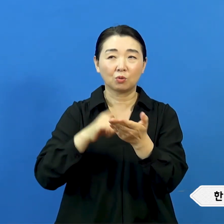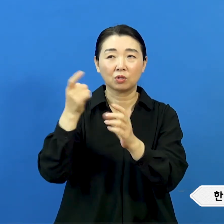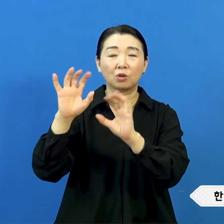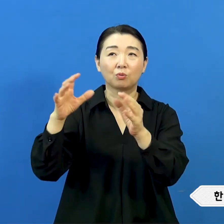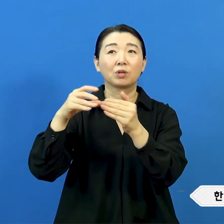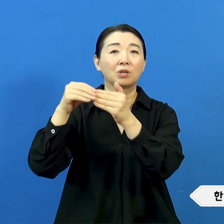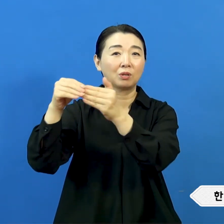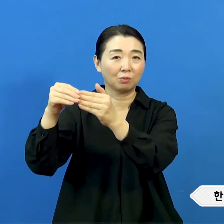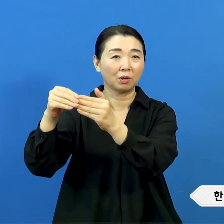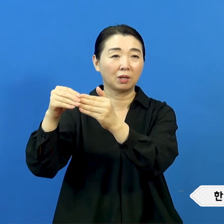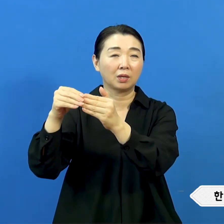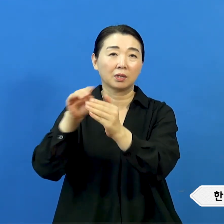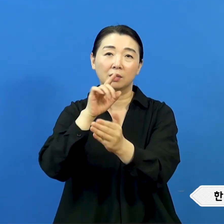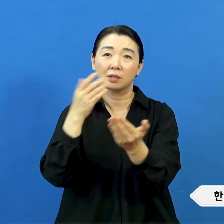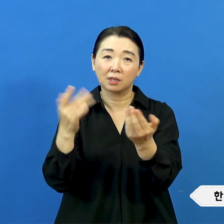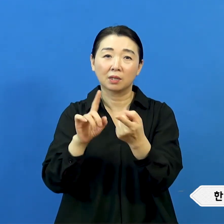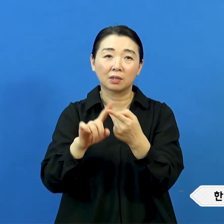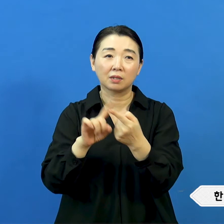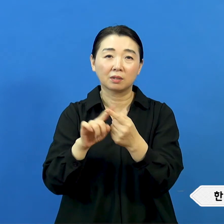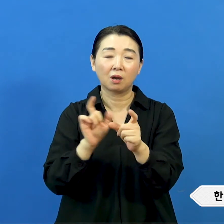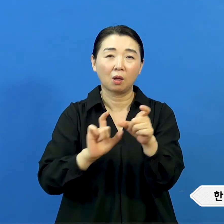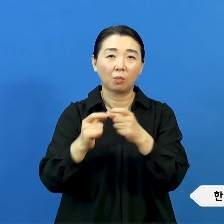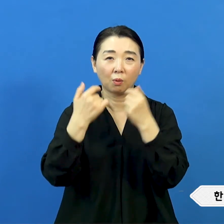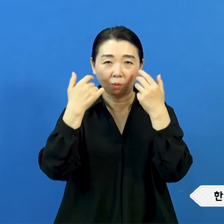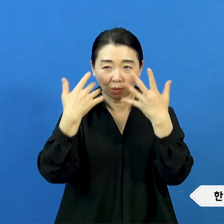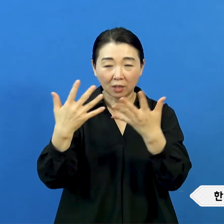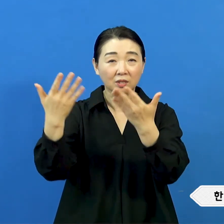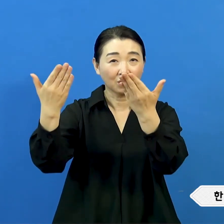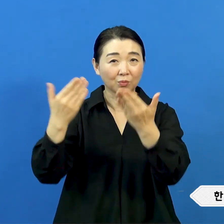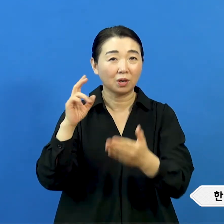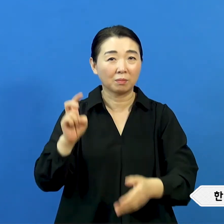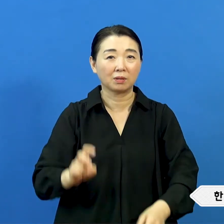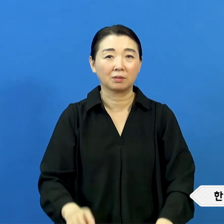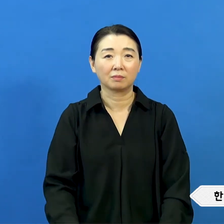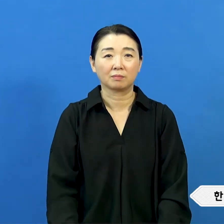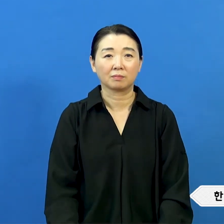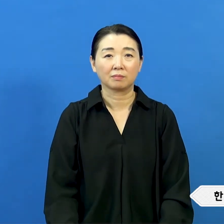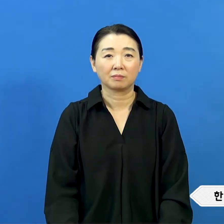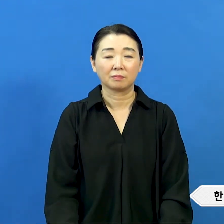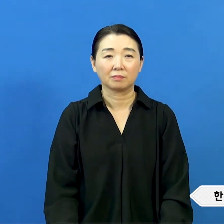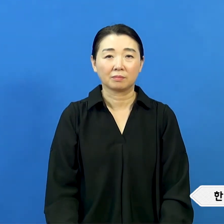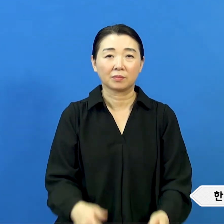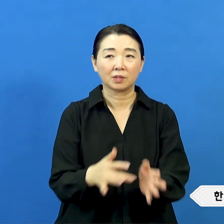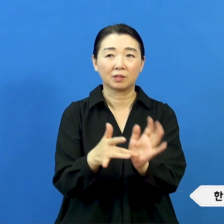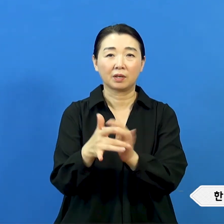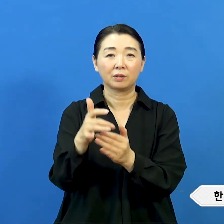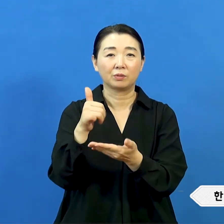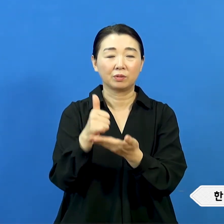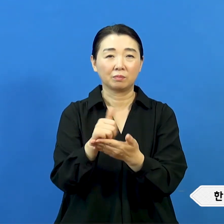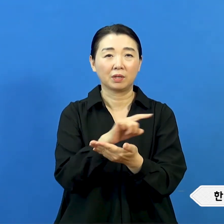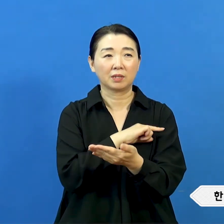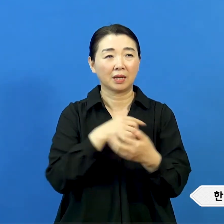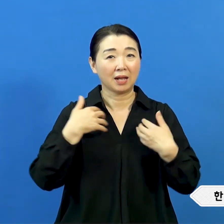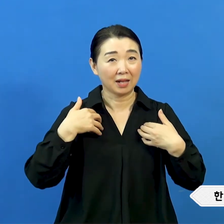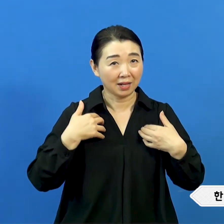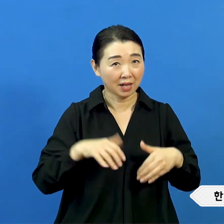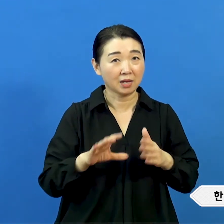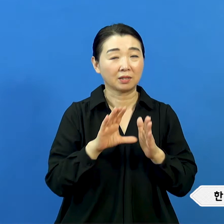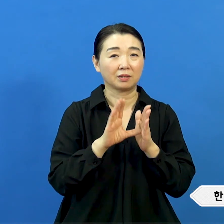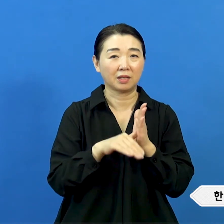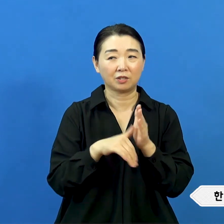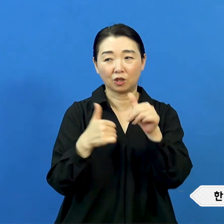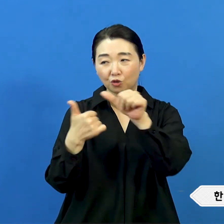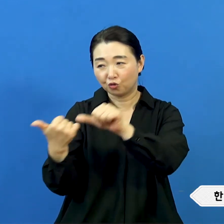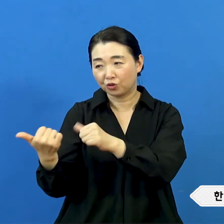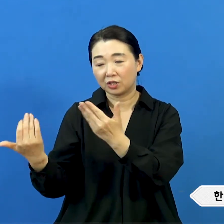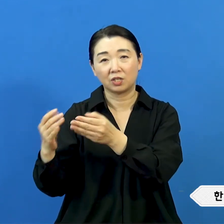천국으로 인도하는 그 일은 더 분명하게 해주시지 않겠느냐. 예수님이 가장 약하게 되셔서 죽으시는